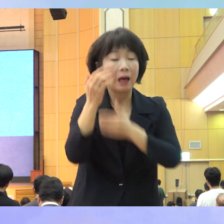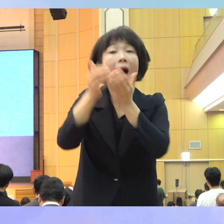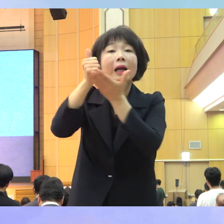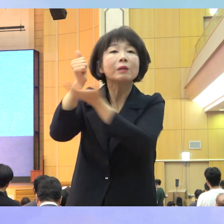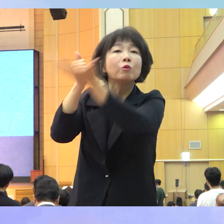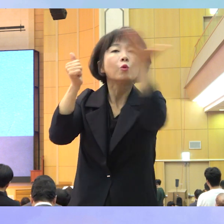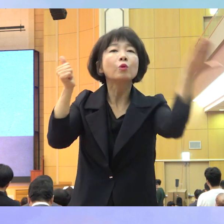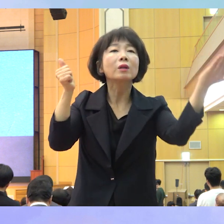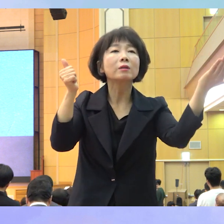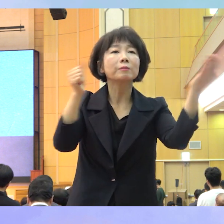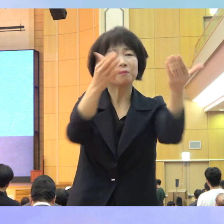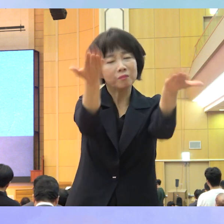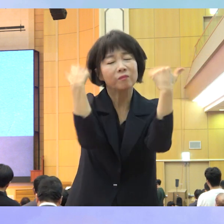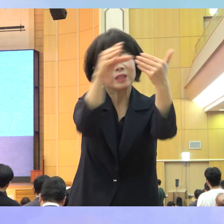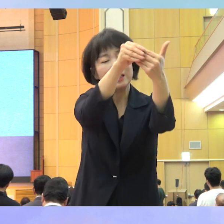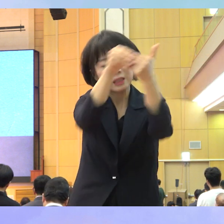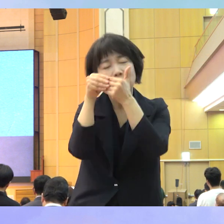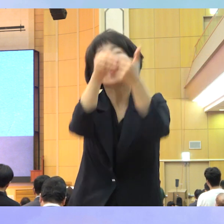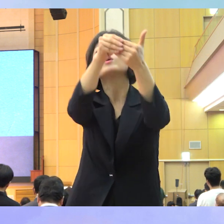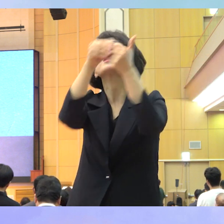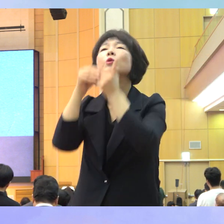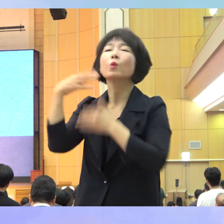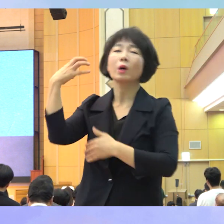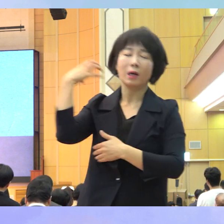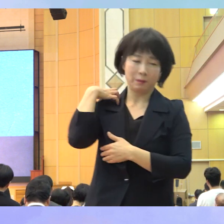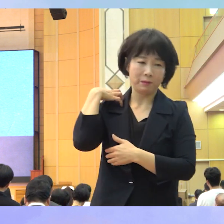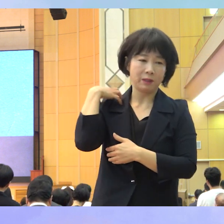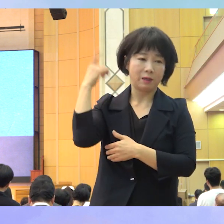하나님이 우리를 그렇게 이끄시는구나,